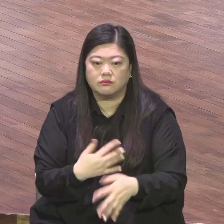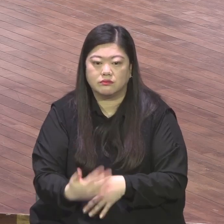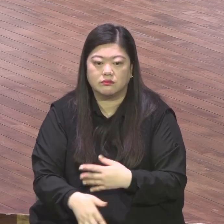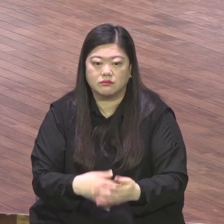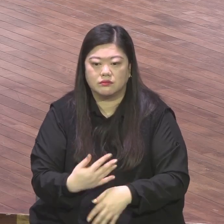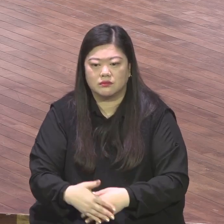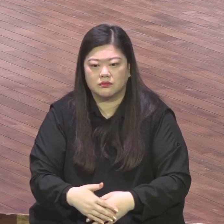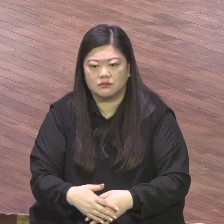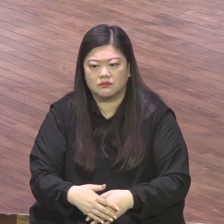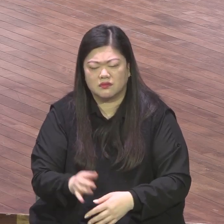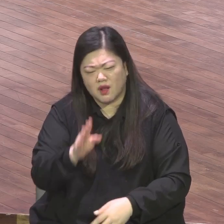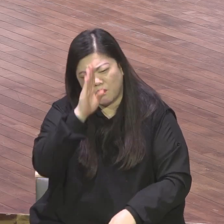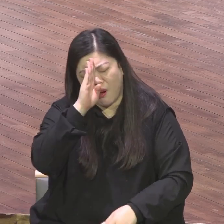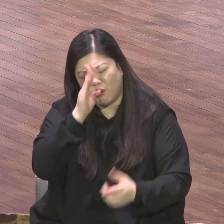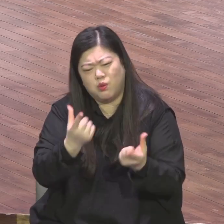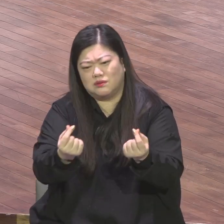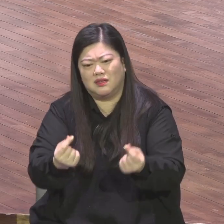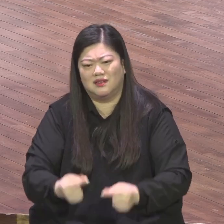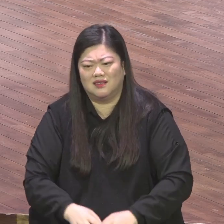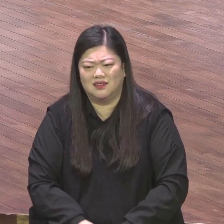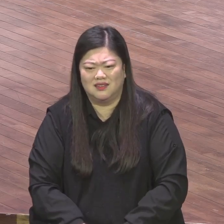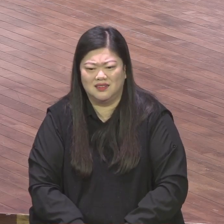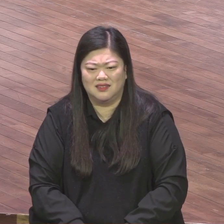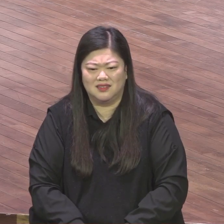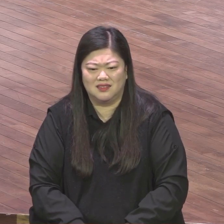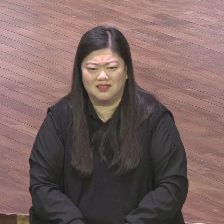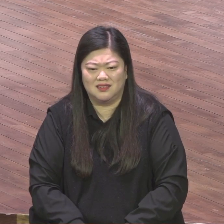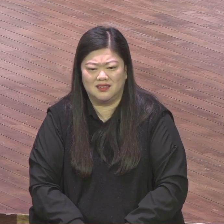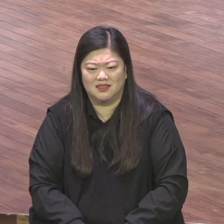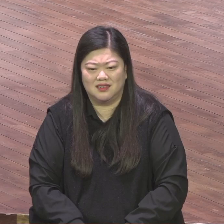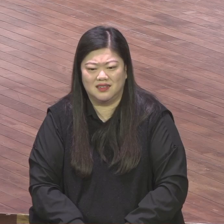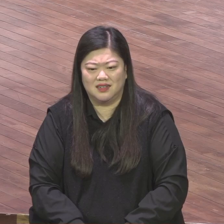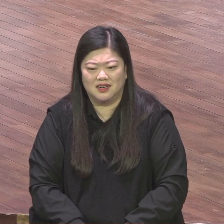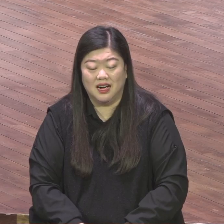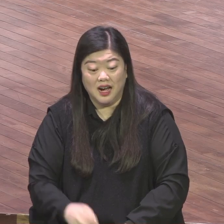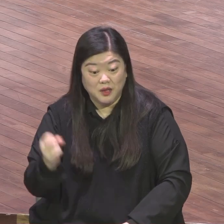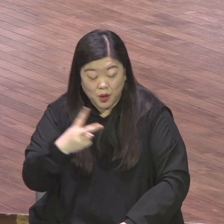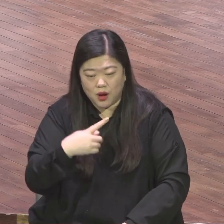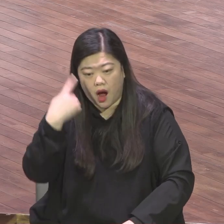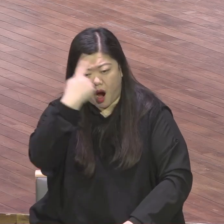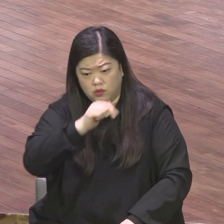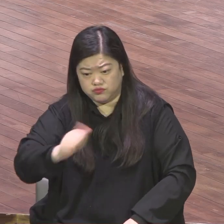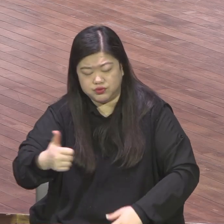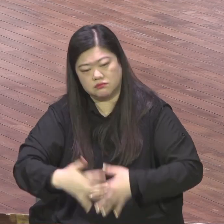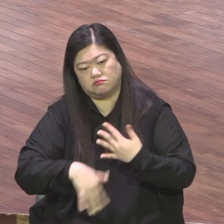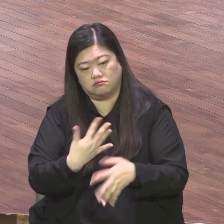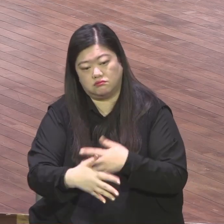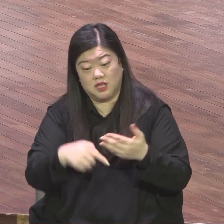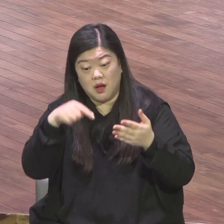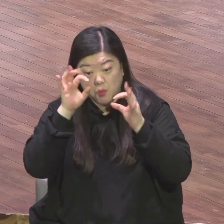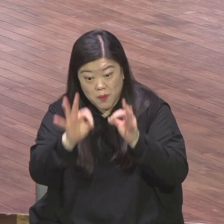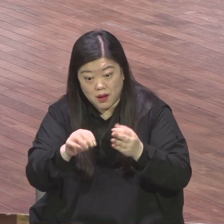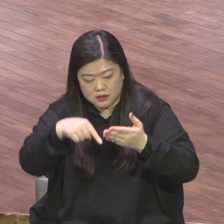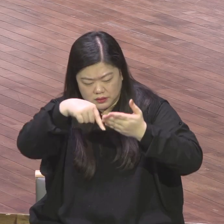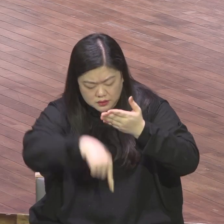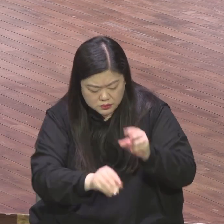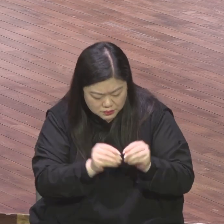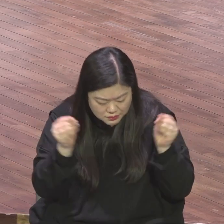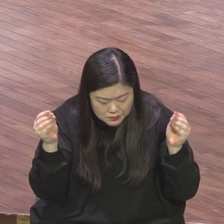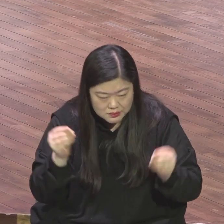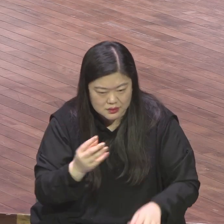보통 병이 아니지요. 내면에 깊이 보면요, 교만이 들어있어요. 판단하는 교만, 사단이 인다는